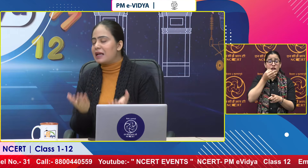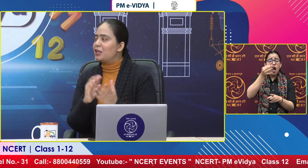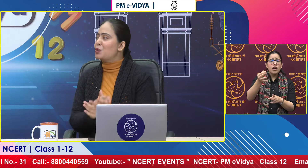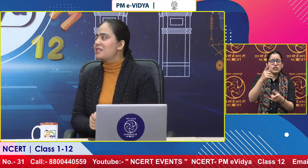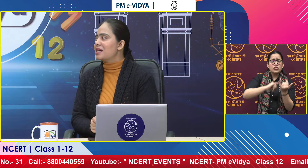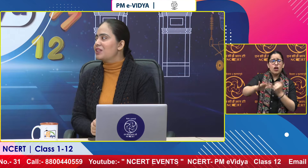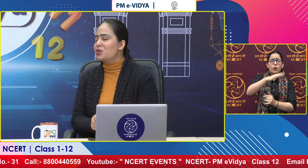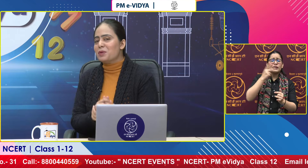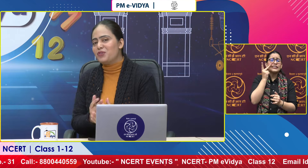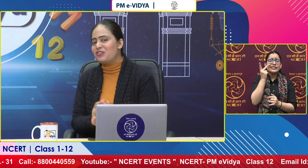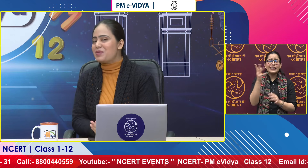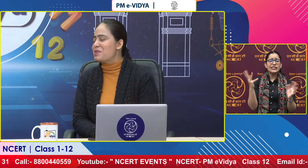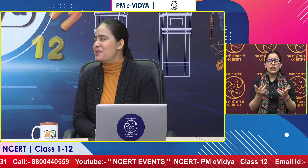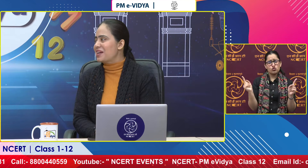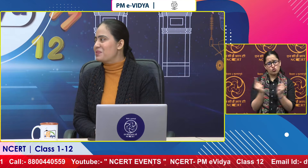क्या नोटिस करते हैं, थोड़ा ब्रीफ में हमें बताएं।